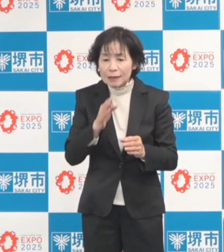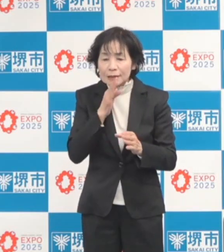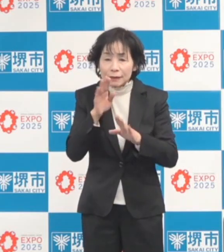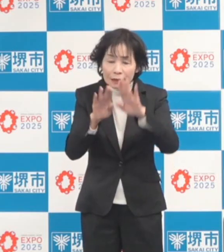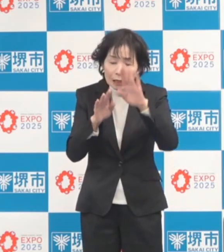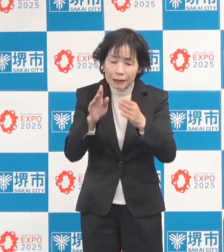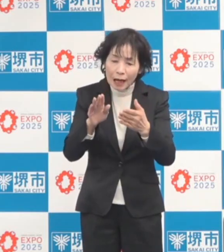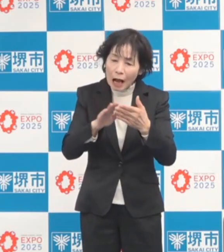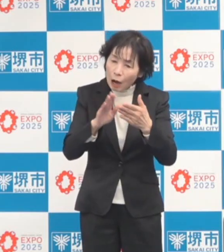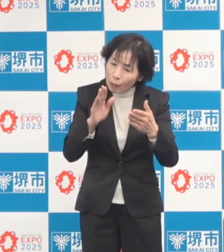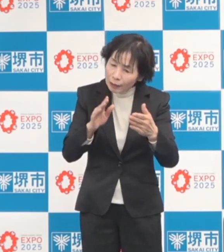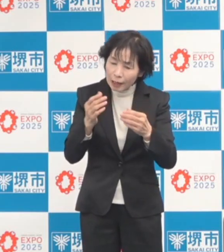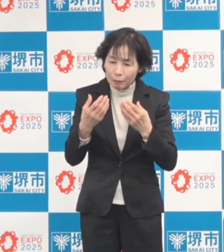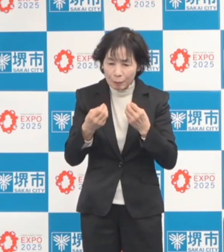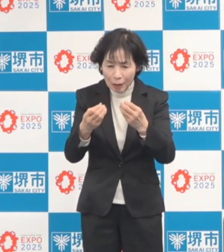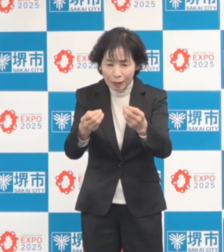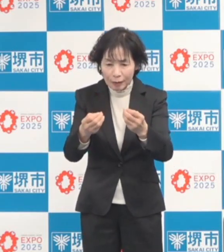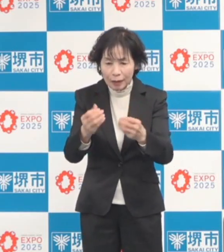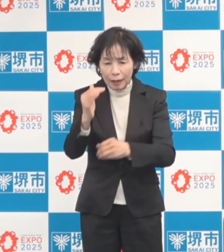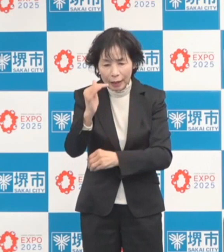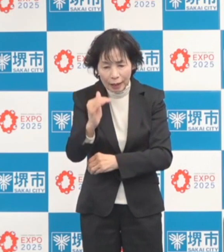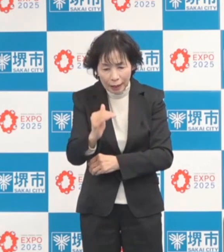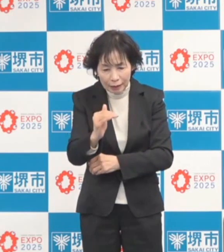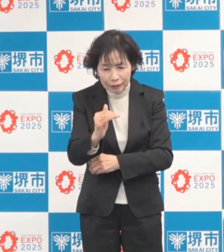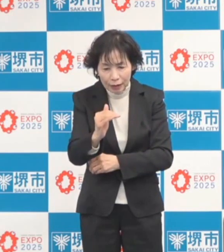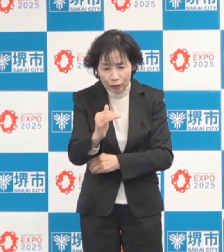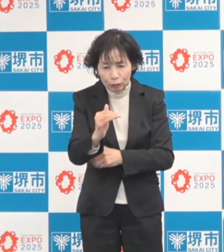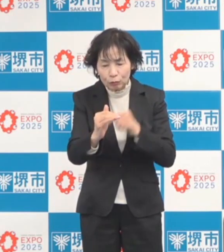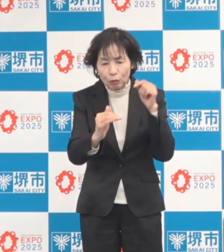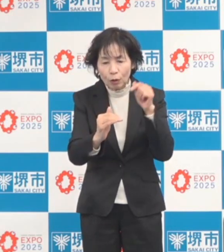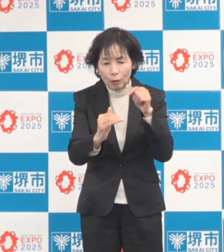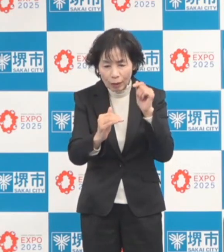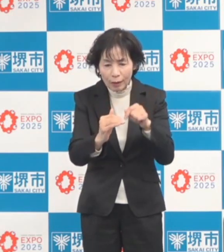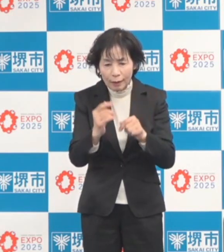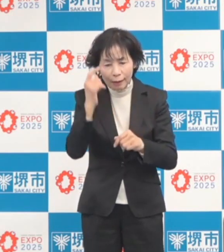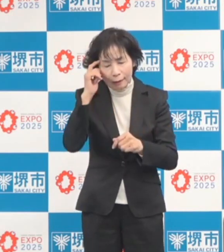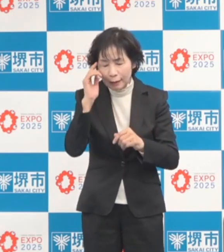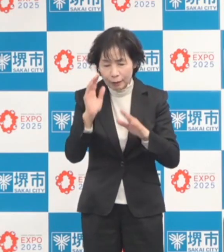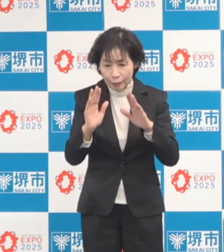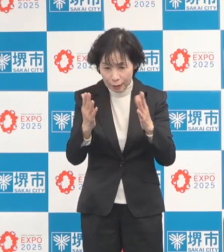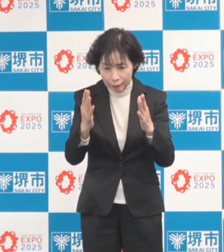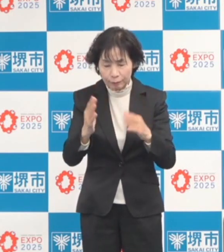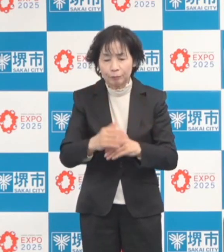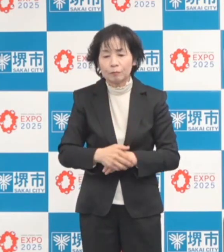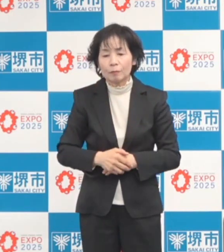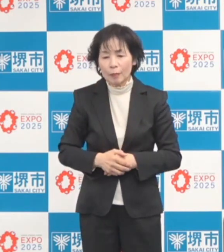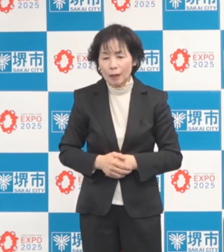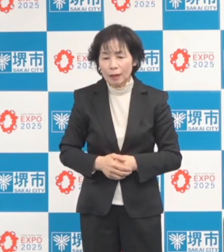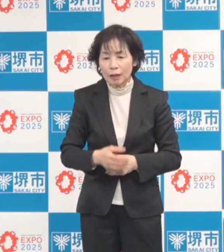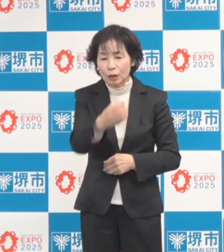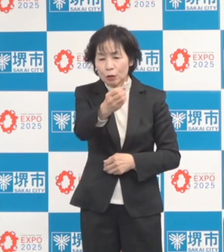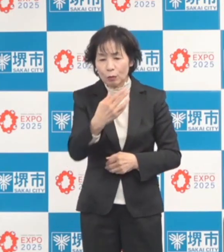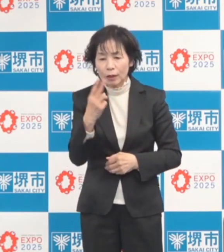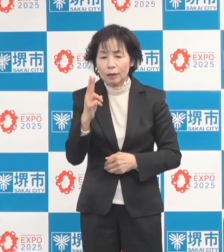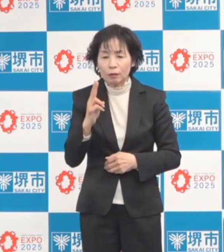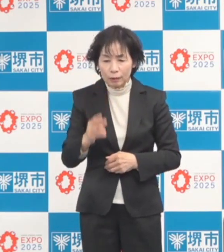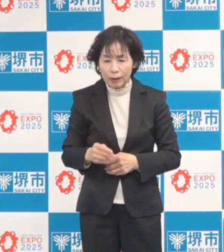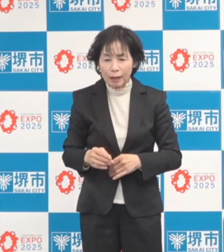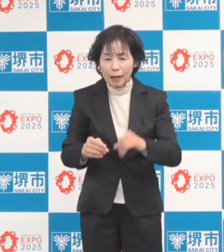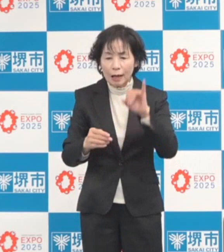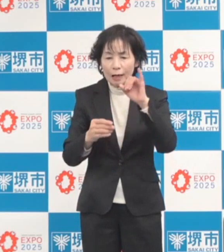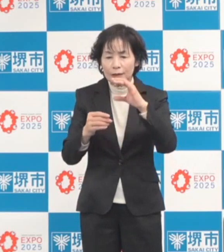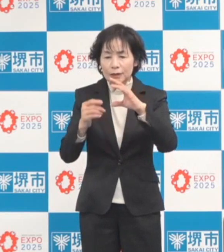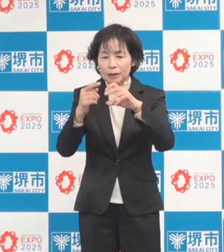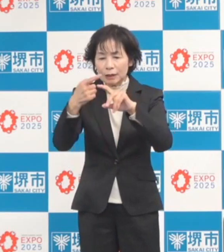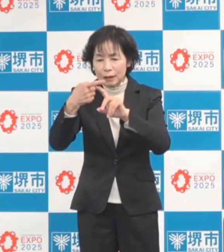ま減らしていく削減していくということは考えていないということです。おっしゃったように ICT の活用であった